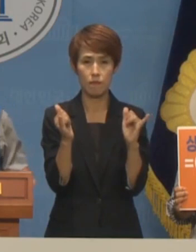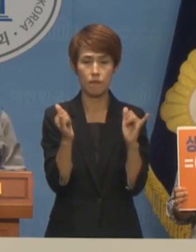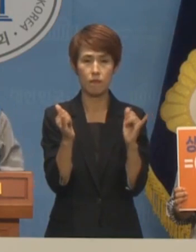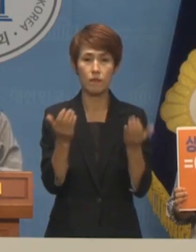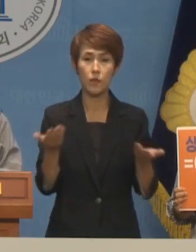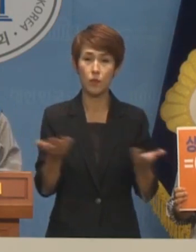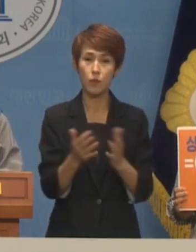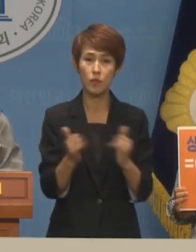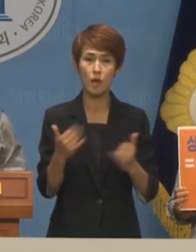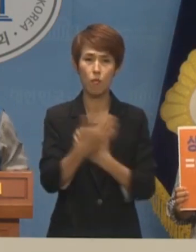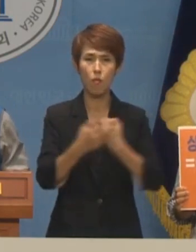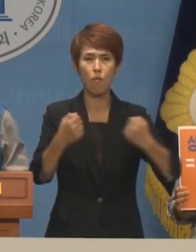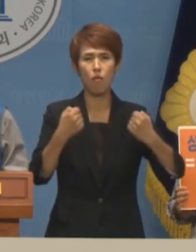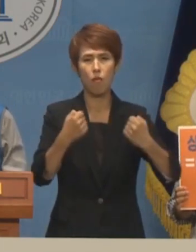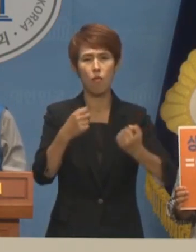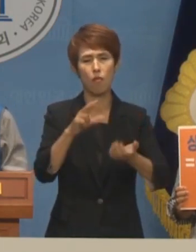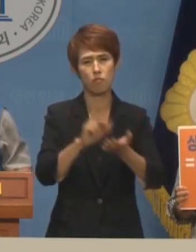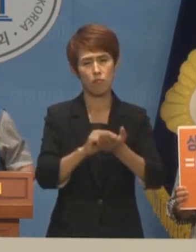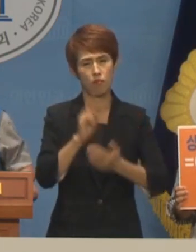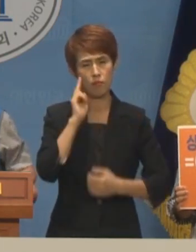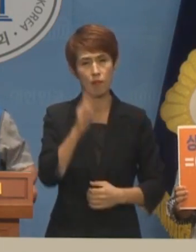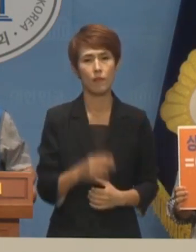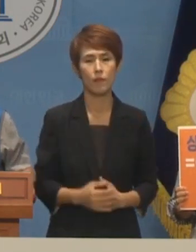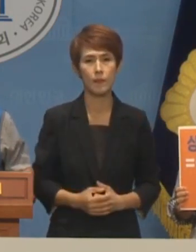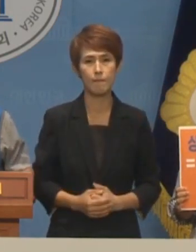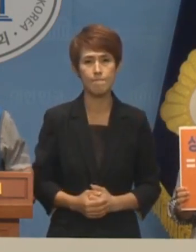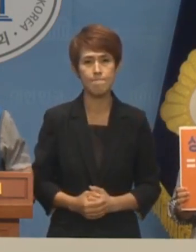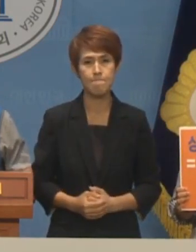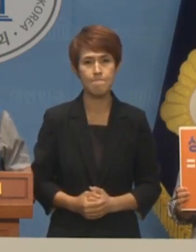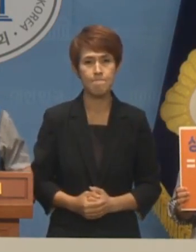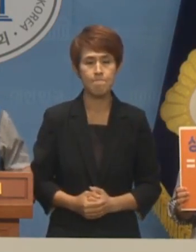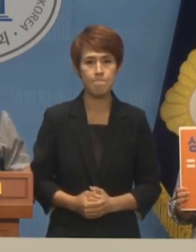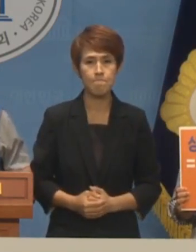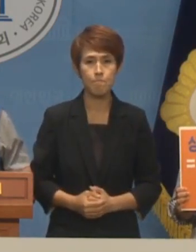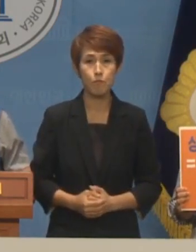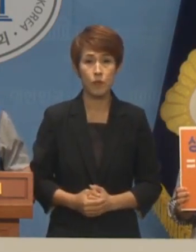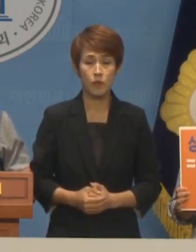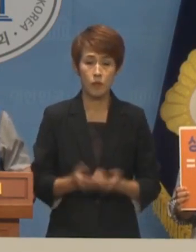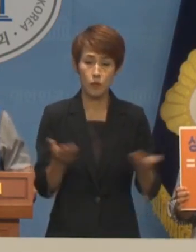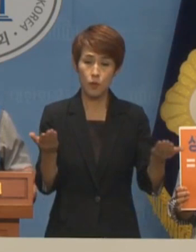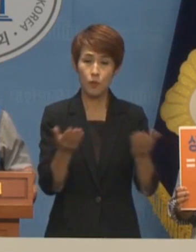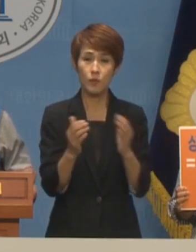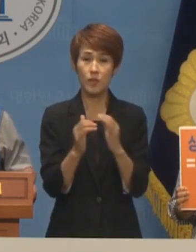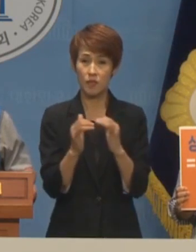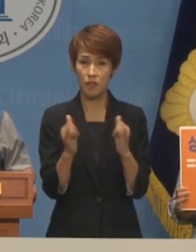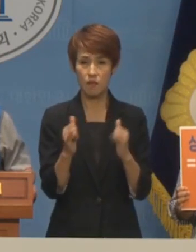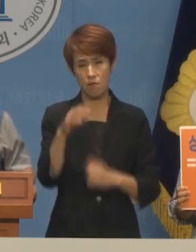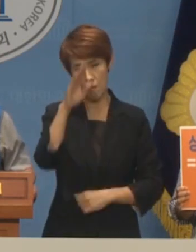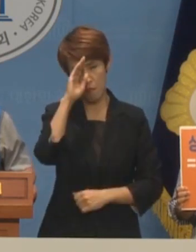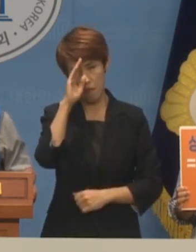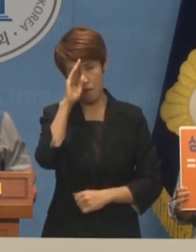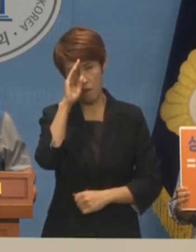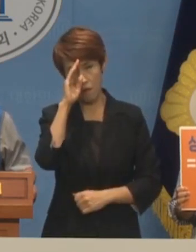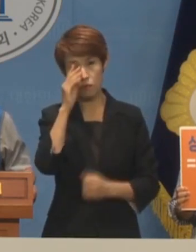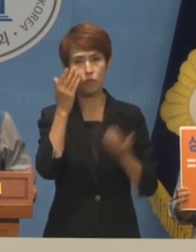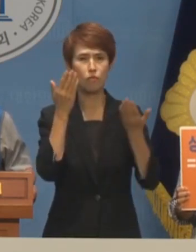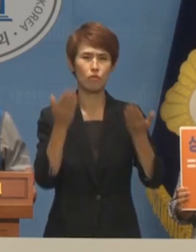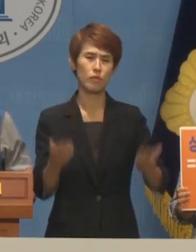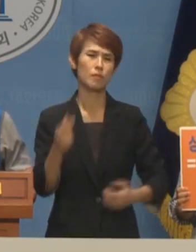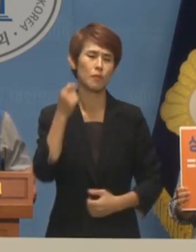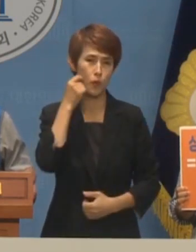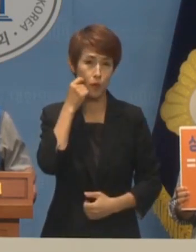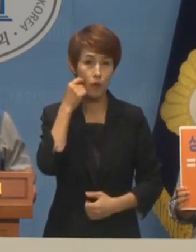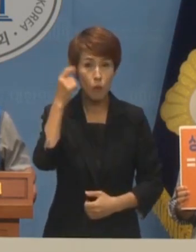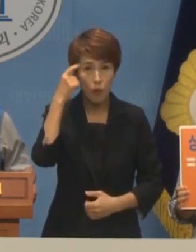노동자들 건강 상태가 심각합니다. 그런데 이러한 노동자들 아파도 쉴 수가 없습니다. 먹고